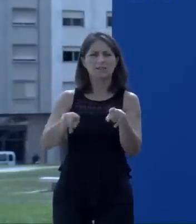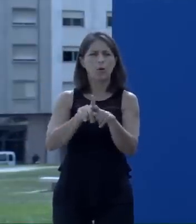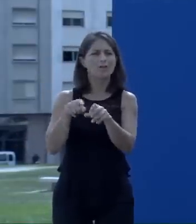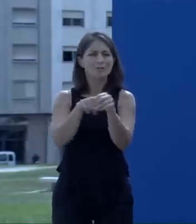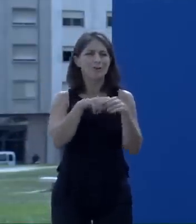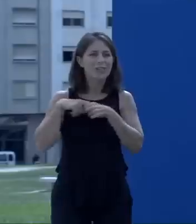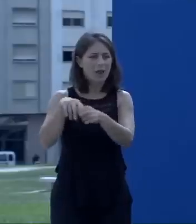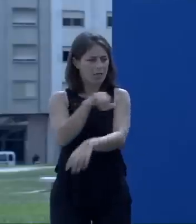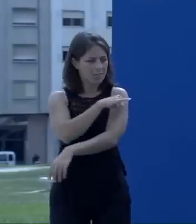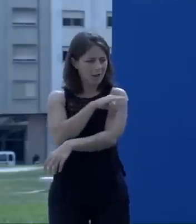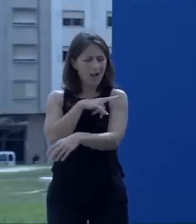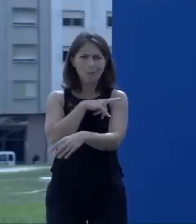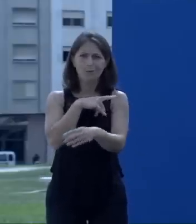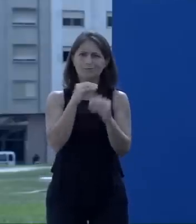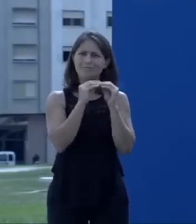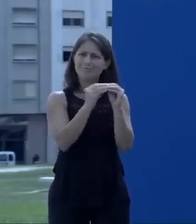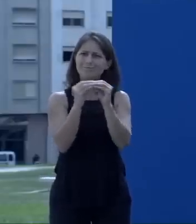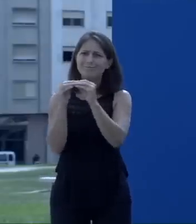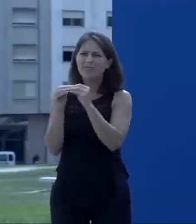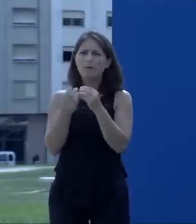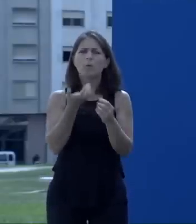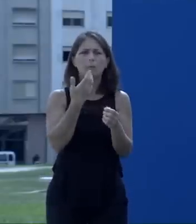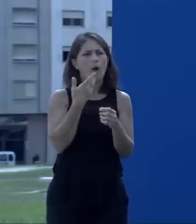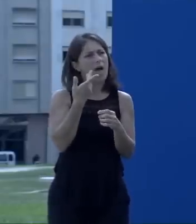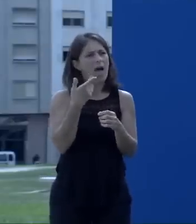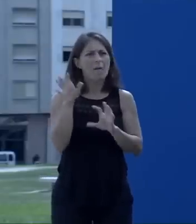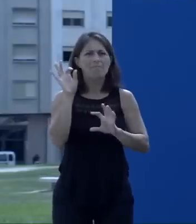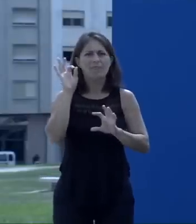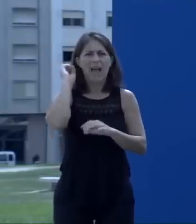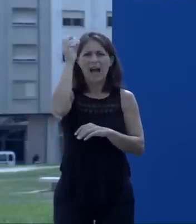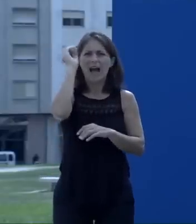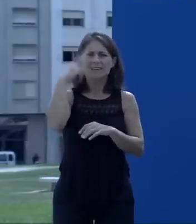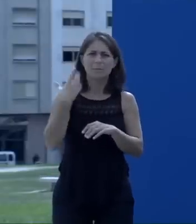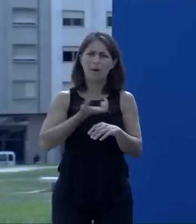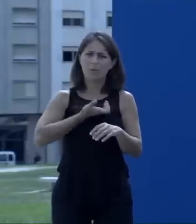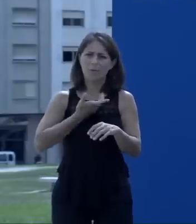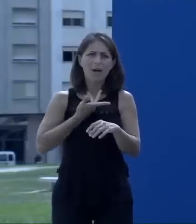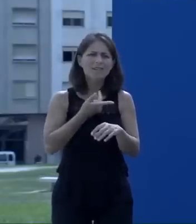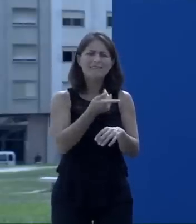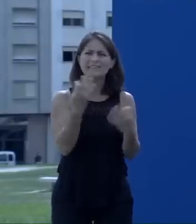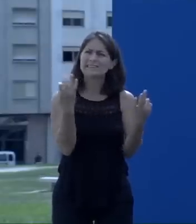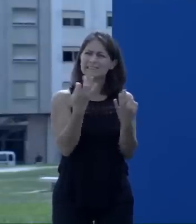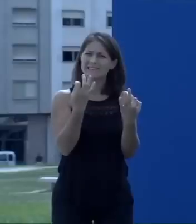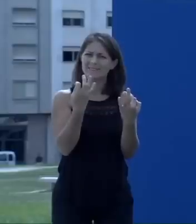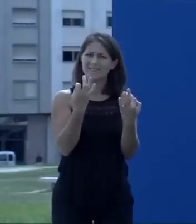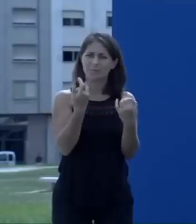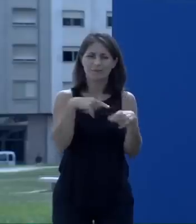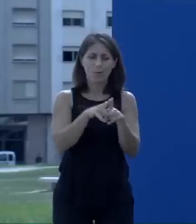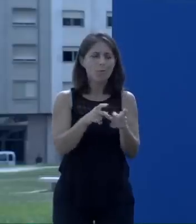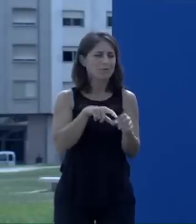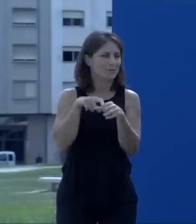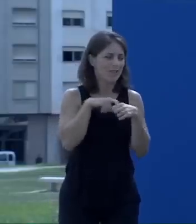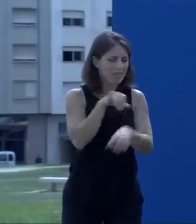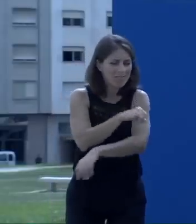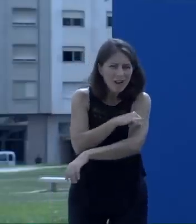solidaridade con máis próximo. Que foron as asambleas municipais? Foi o compromiso, a solidaridade no máis próximo, a solidaridade